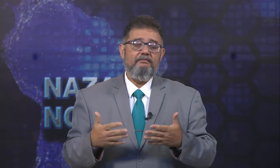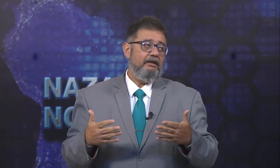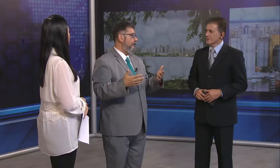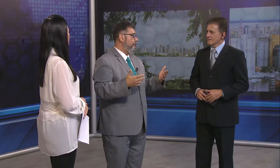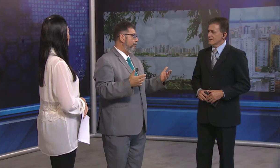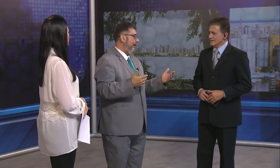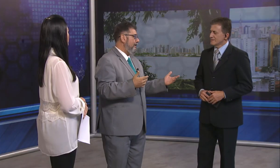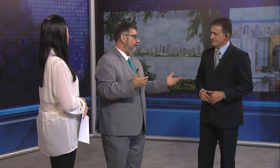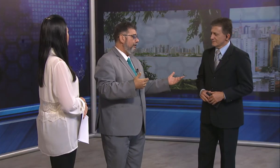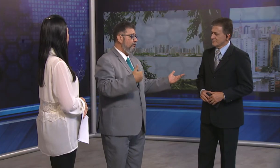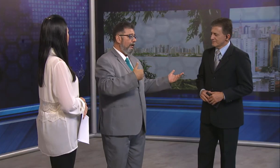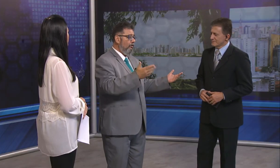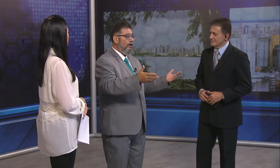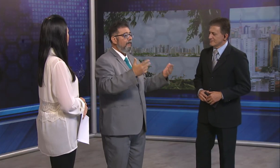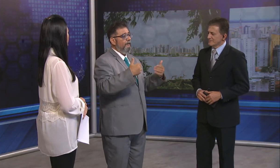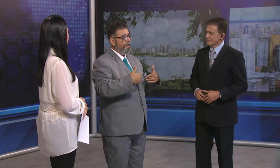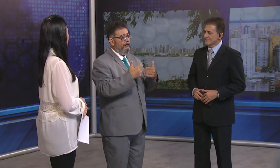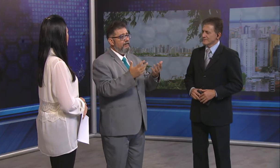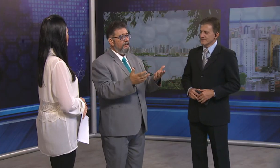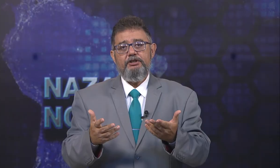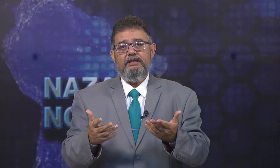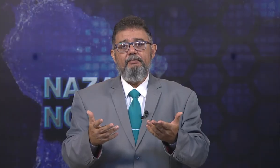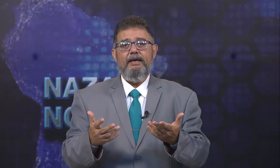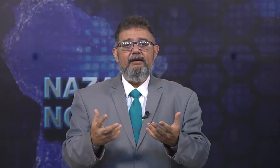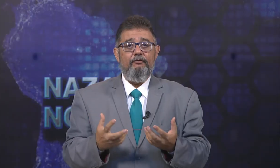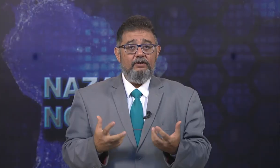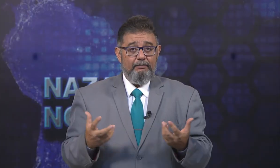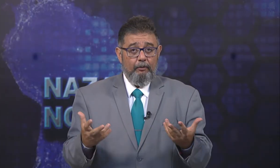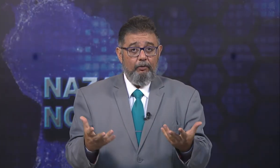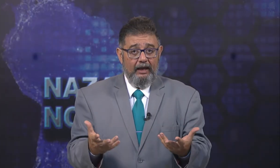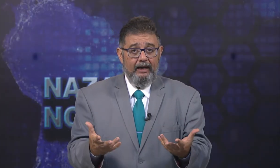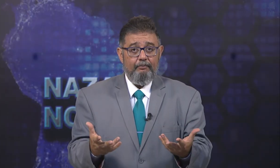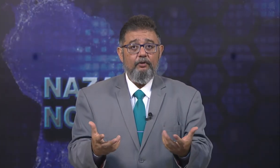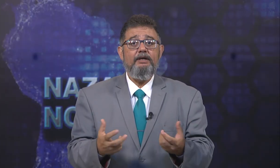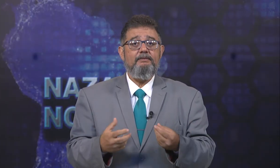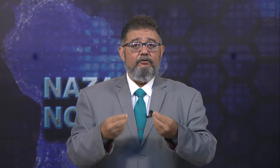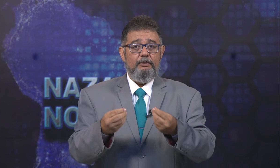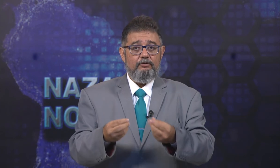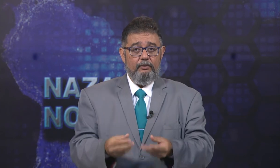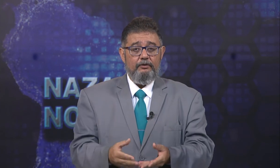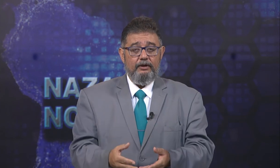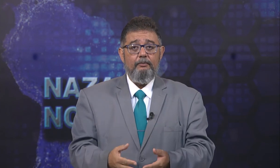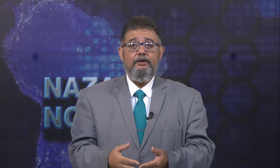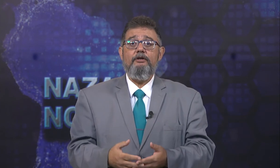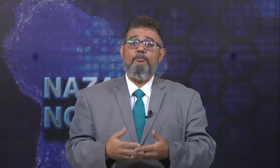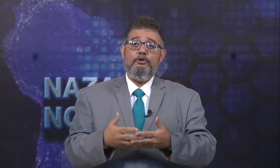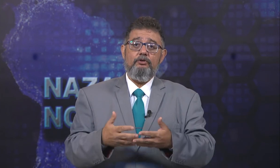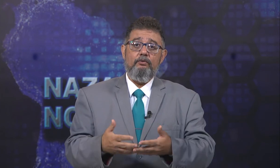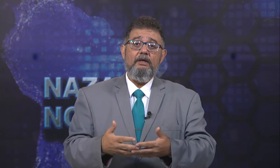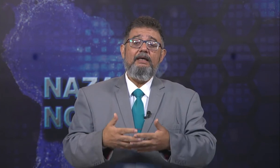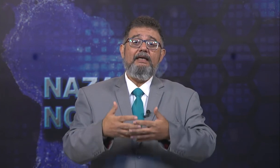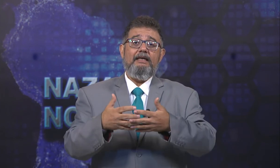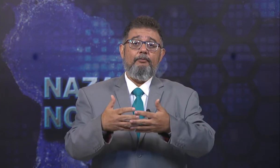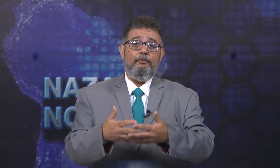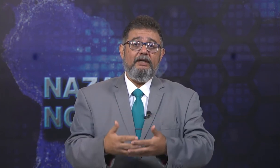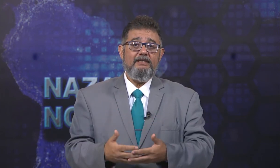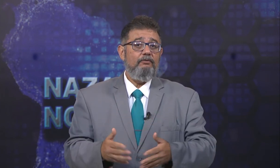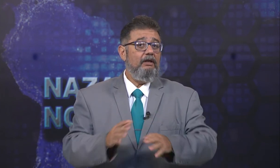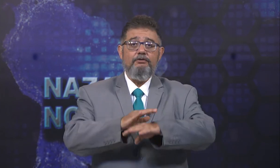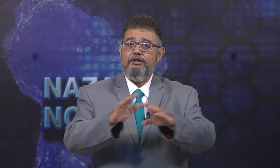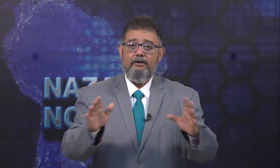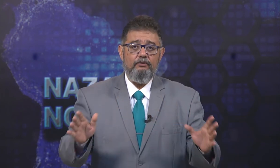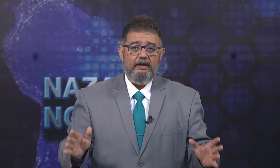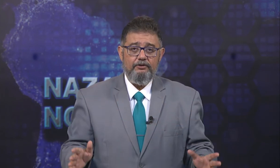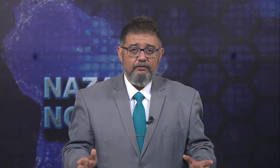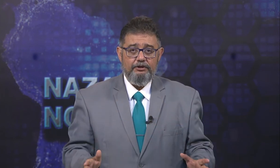De balizamento, na De balizamento. Agora, existe também a força popular, porque esse movimento dos caminhoneiros mostrou que a população